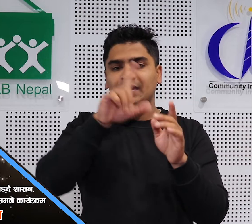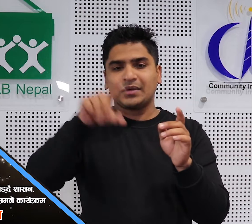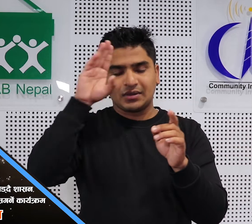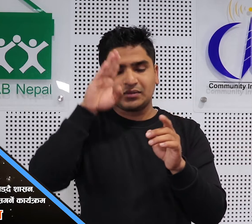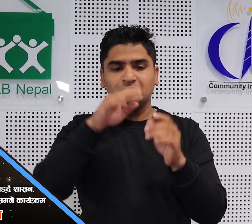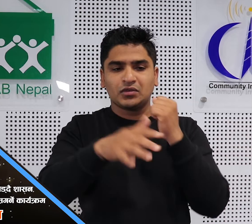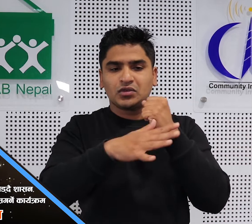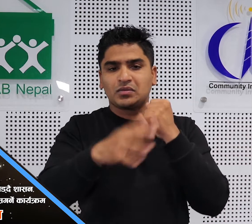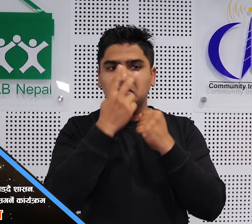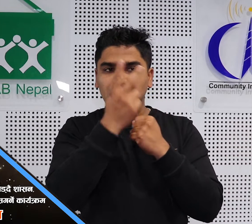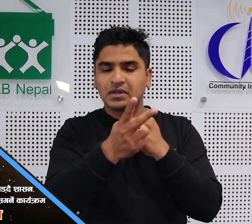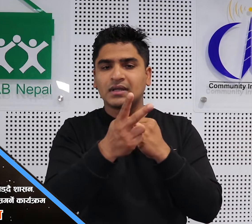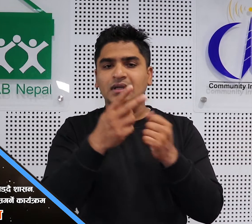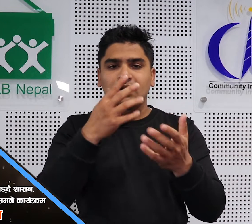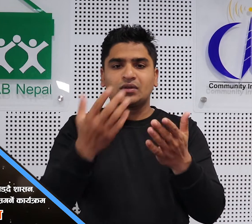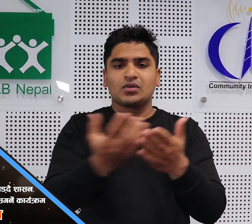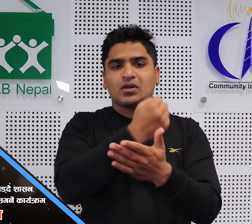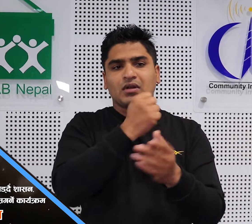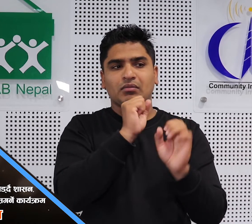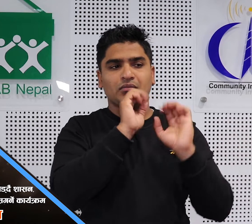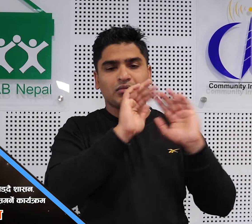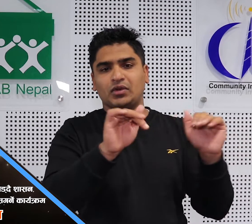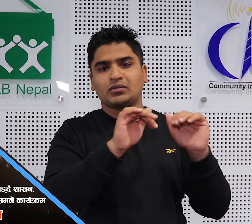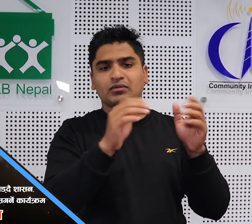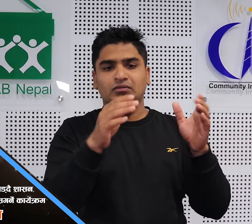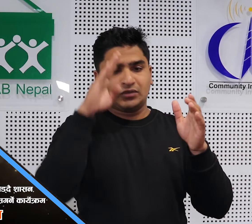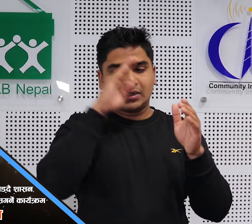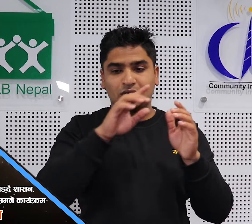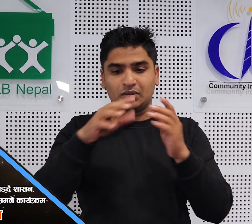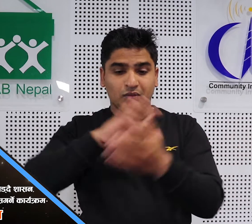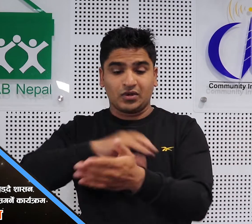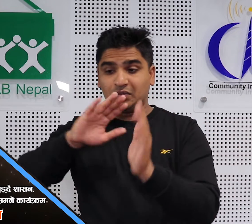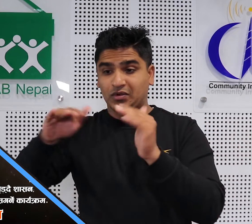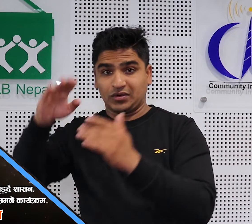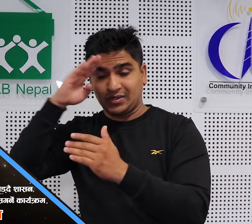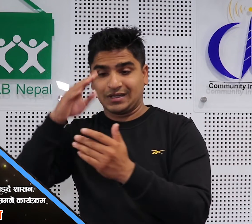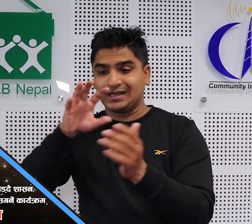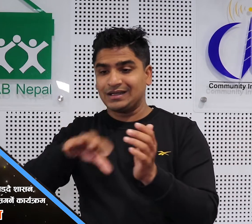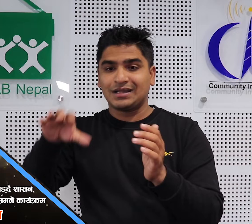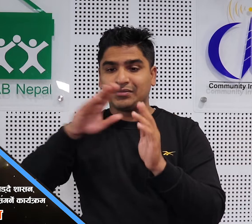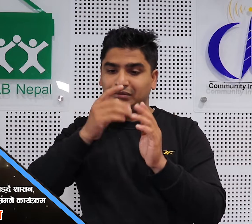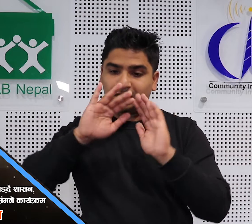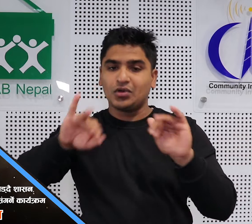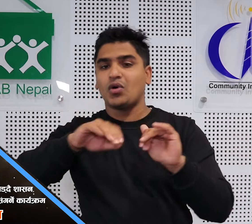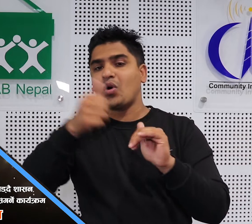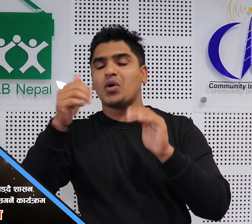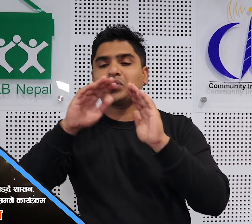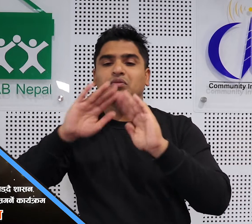संरचना सबै हेर्दाखेरि संघमा आफ्नो एउटा दलको सरकार छ, प्रदेशमा अर्कोको सरकार छ, अनि स्थानीय तहमा फेरि अर्को दलको सरकार हुँदाखेरि यो